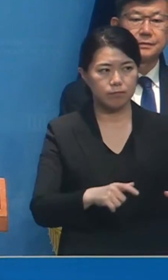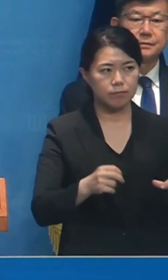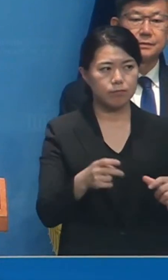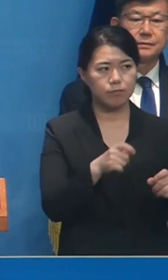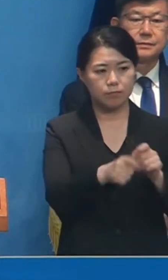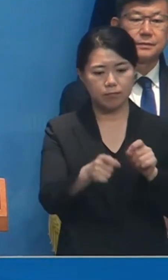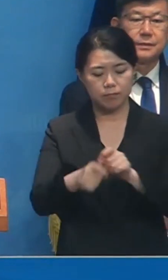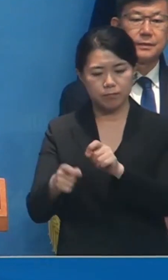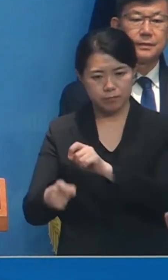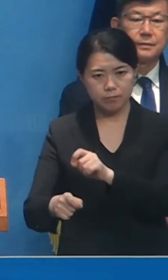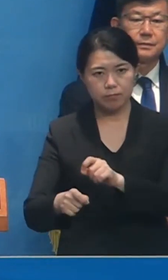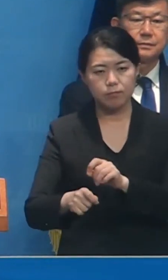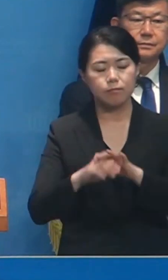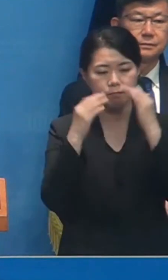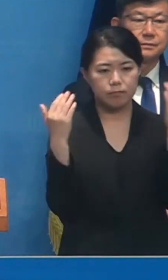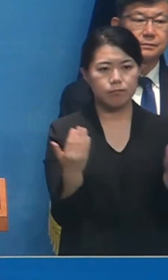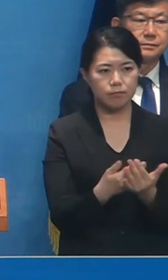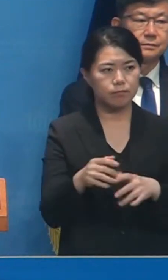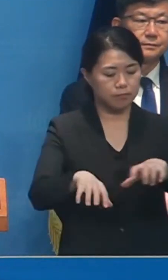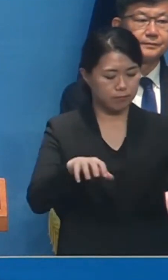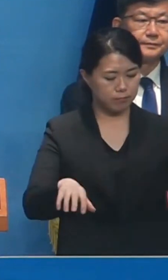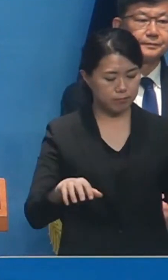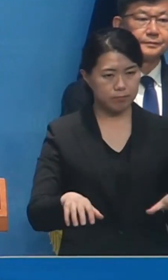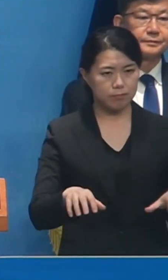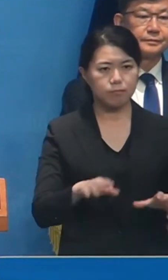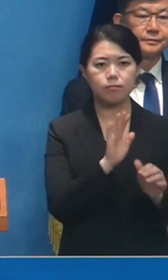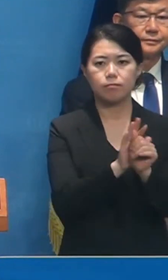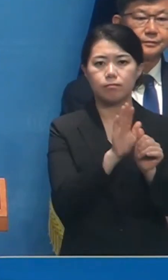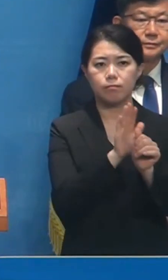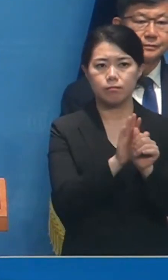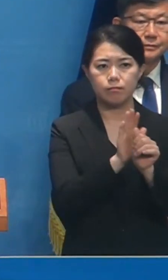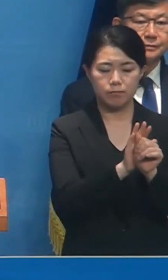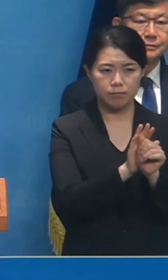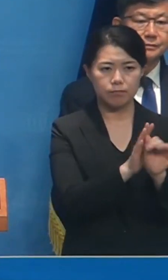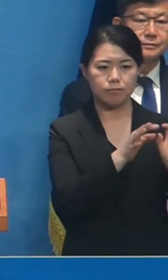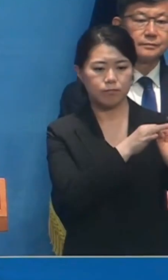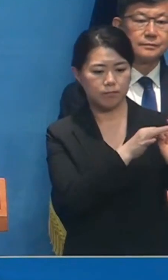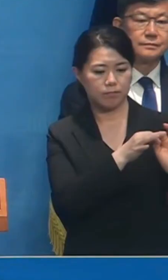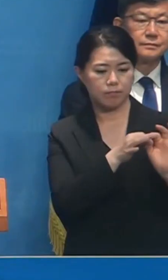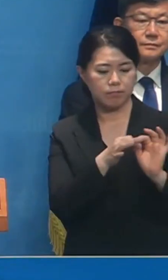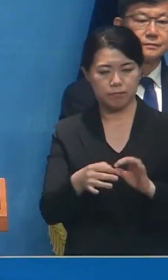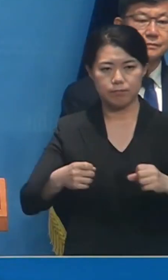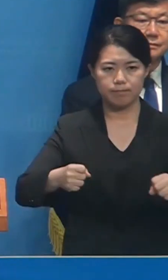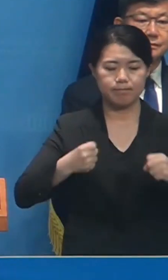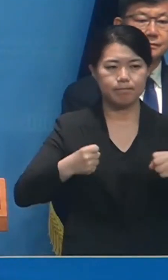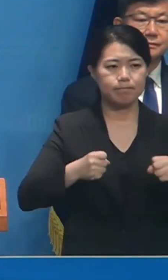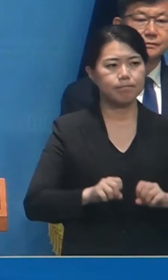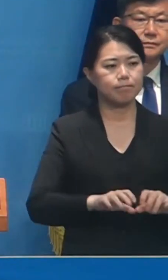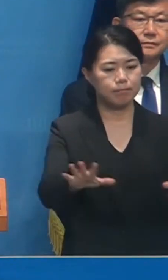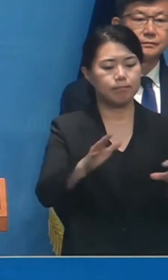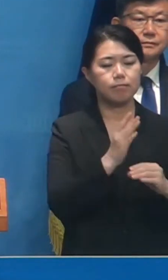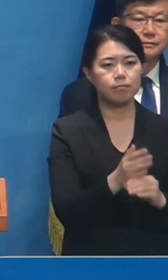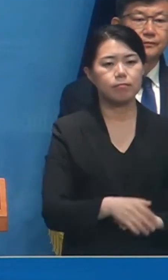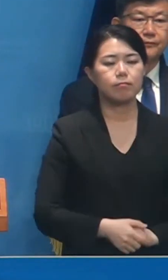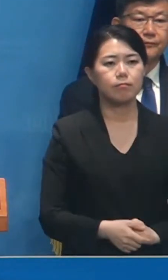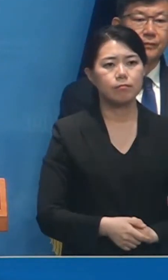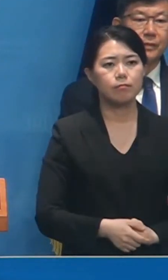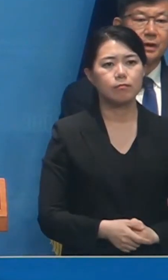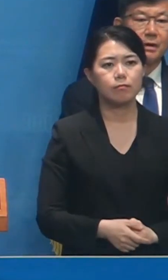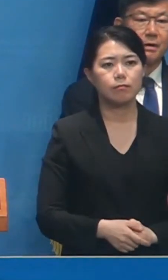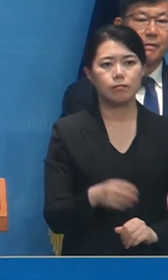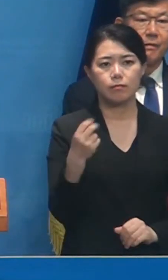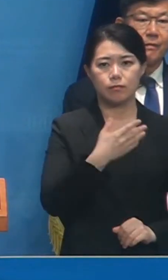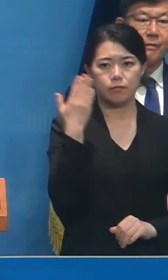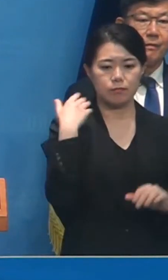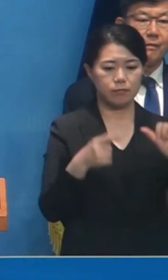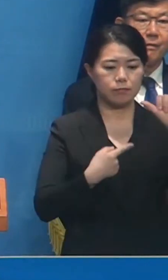지역지부, 단위조합까지 전국 곳곳에서 지지의 흐름을 힘있게 퍼져나가고 있습니다. 그리고